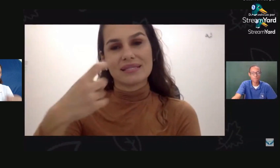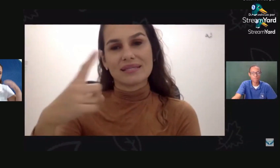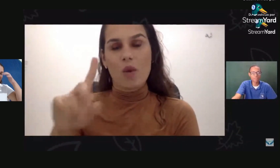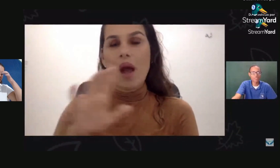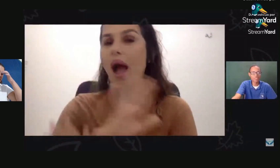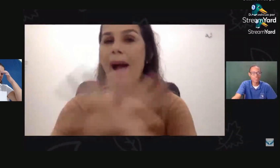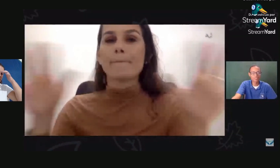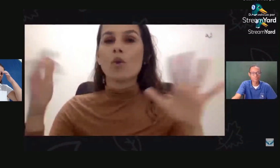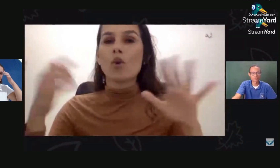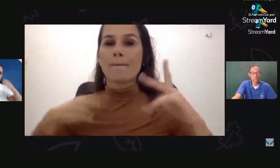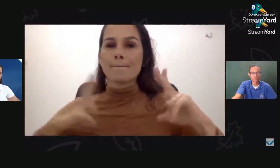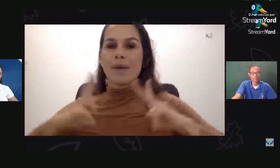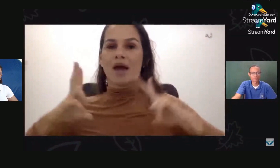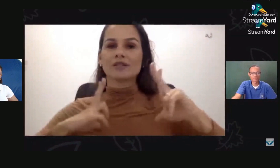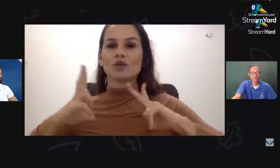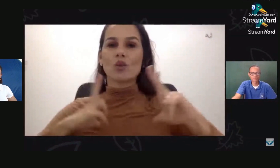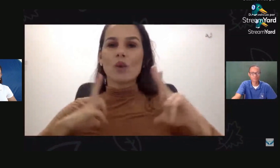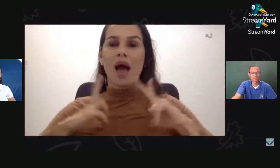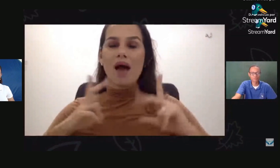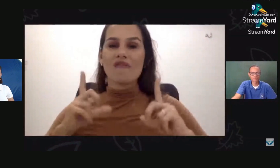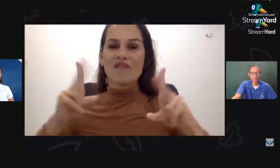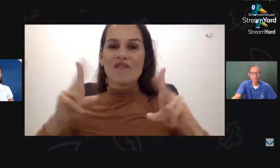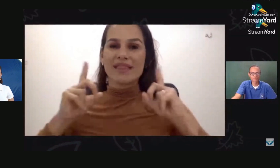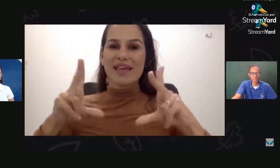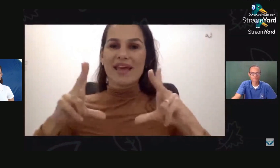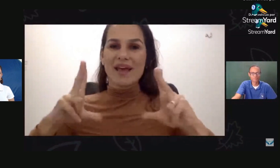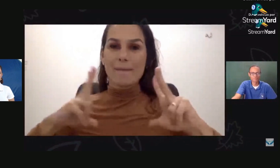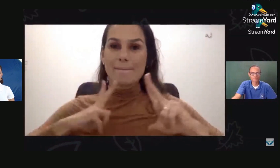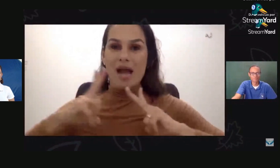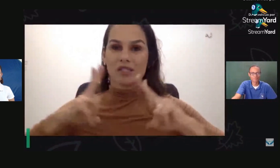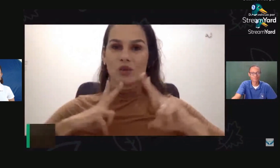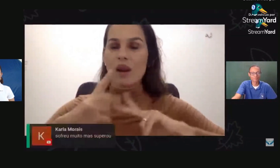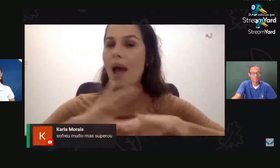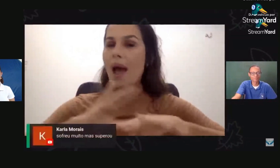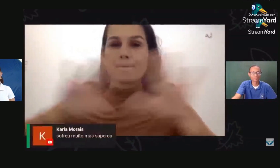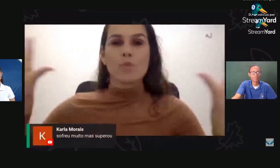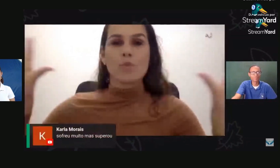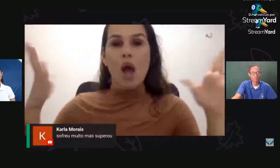terceira edição dessa obra, né?